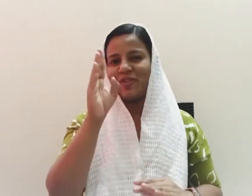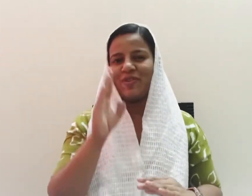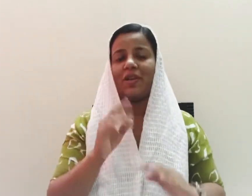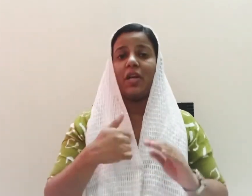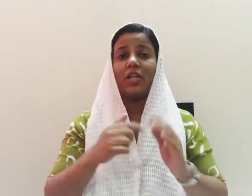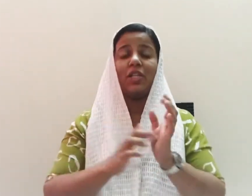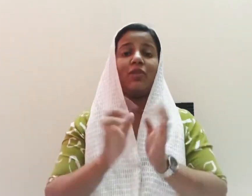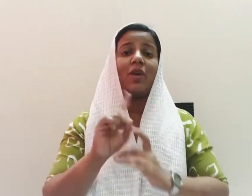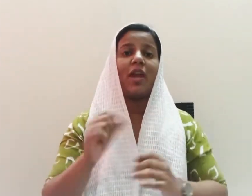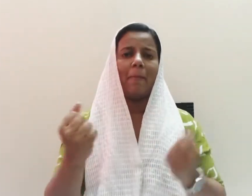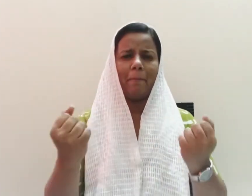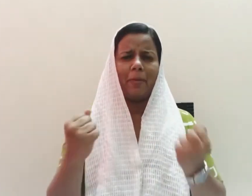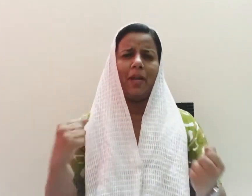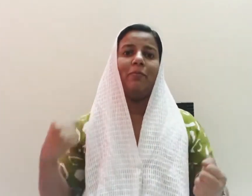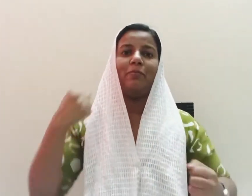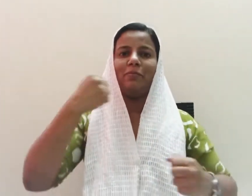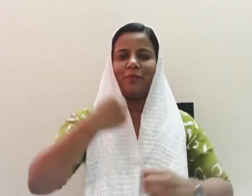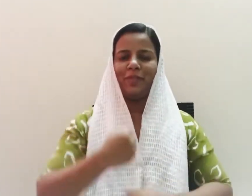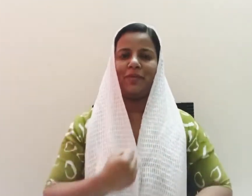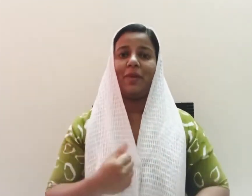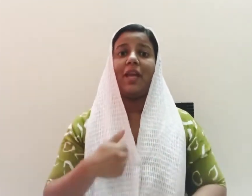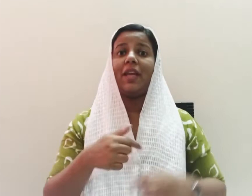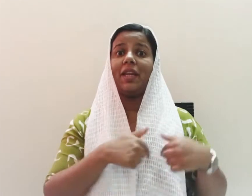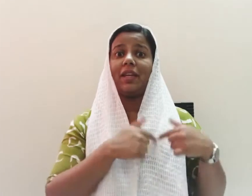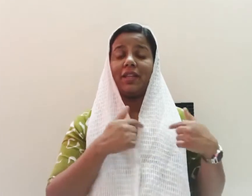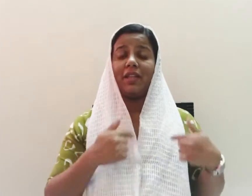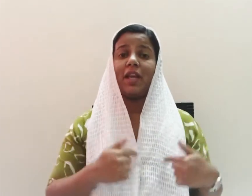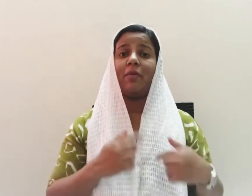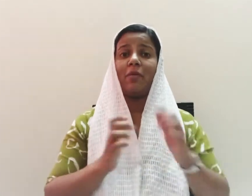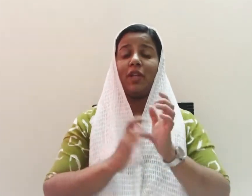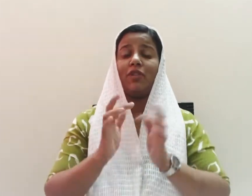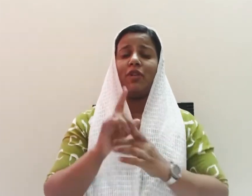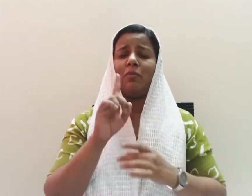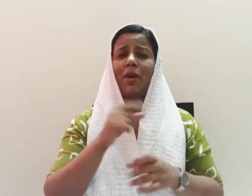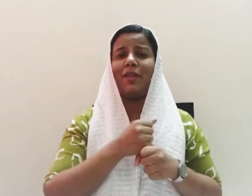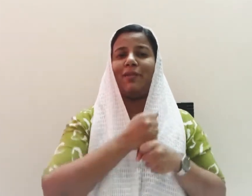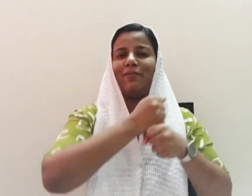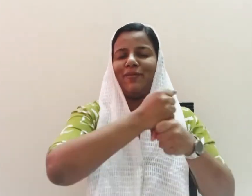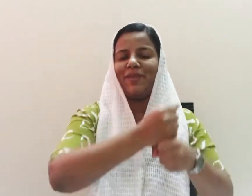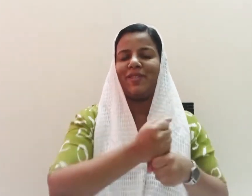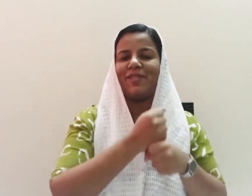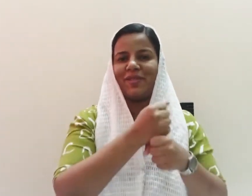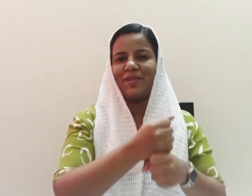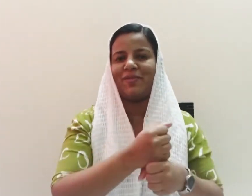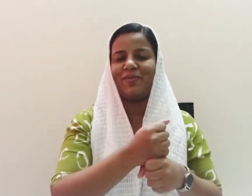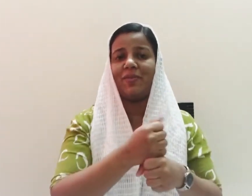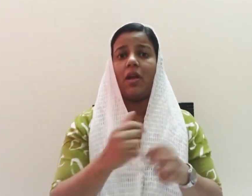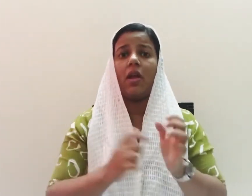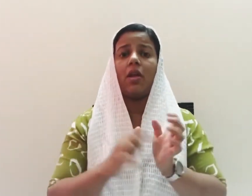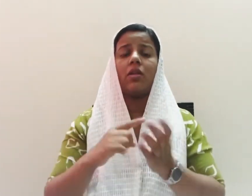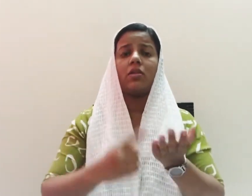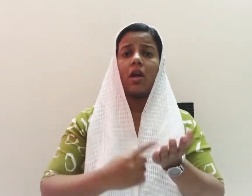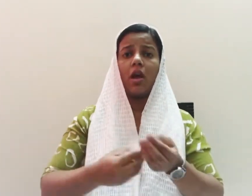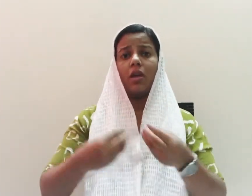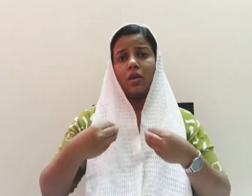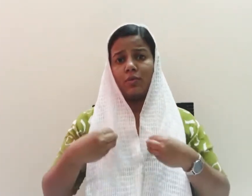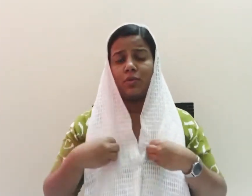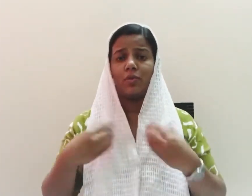യഹോവ എൻ്റെ ബലവും എൻ്റെ പരിചയമാകുന്നു. എൻ്റെ ഹൃദയം കർത്താവിങ്കിൽ ആശ്രയിച്ചു, എനിക്ക് സഹായം ലഭിച്ചു.